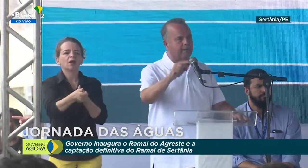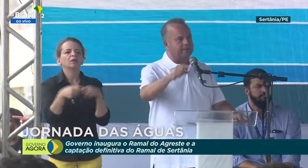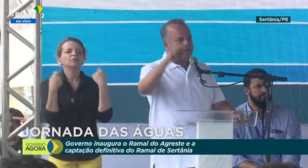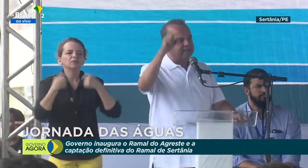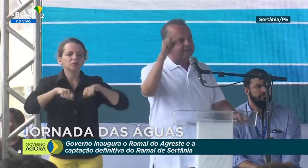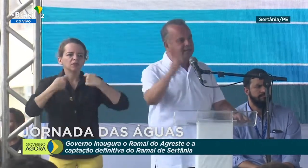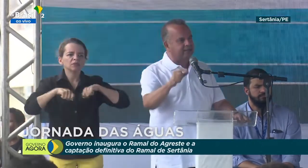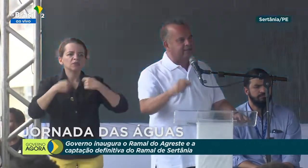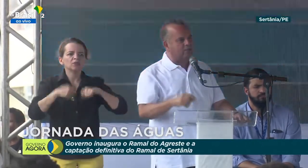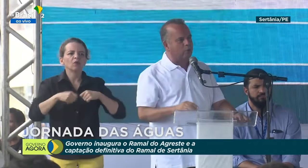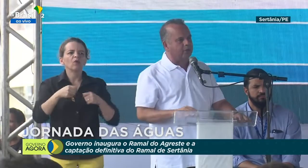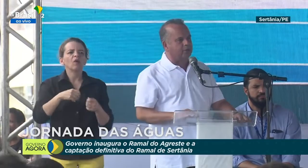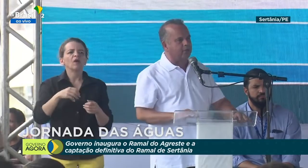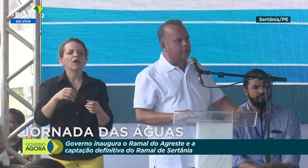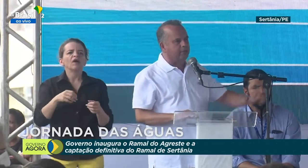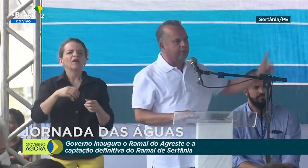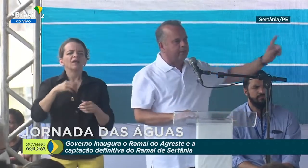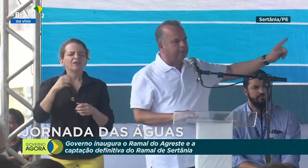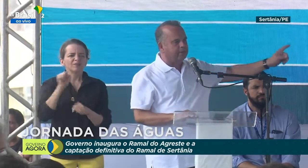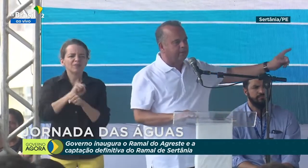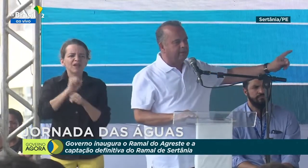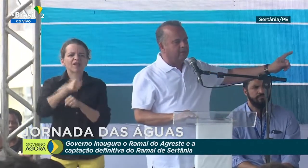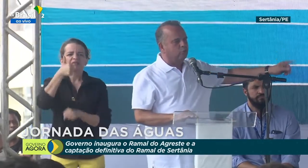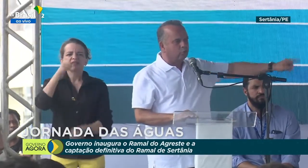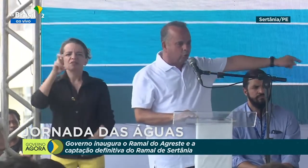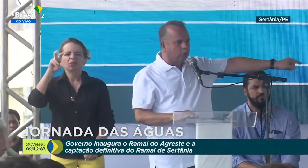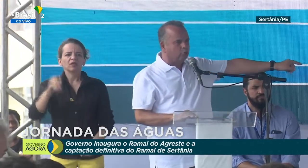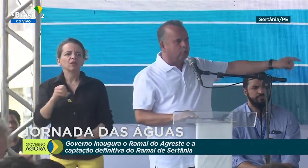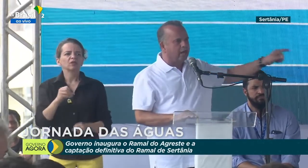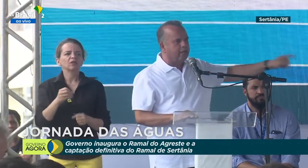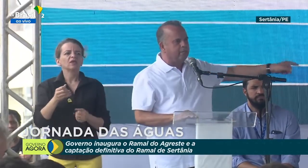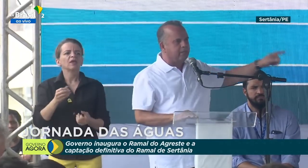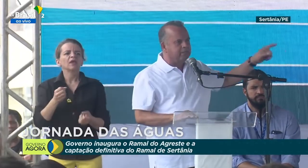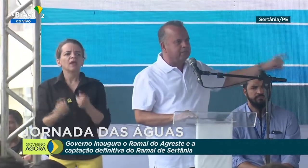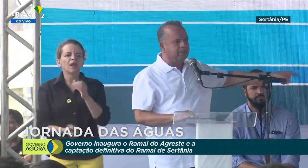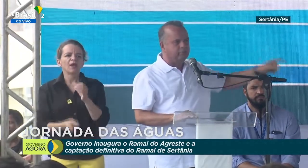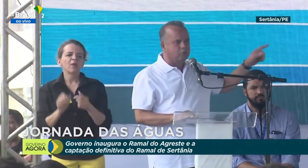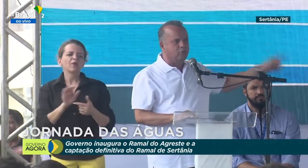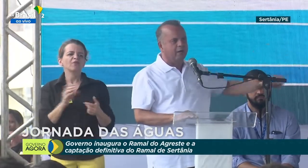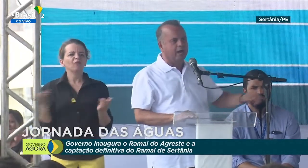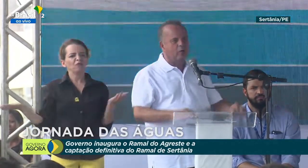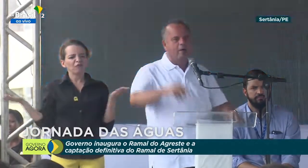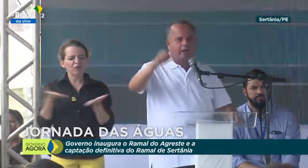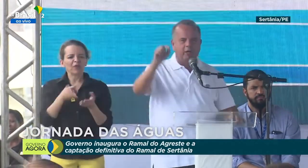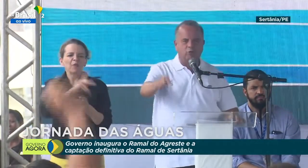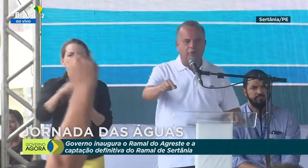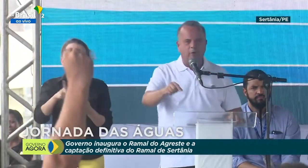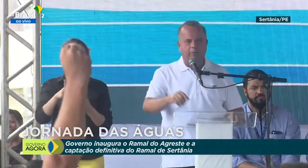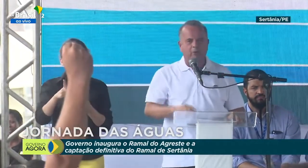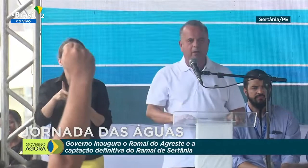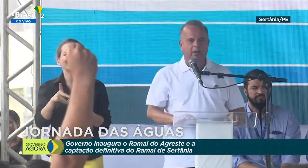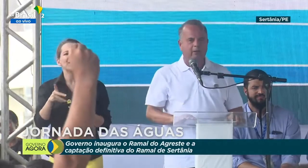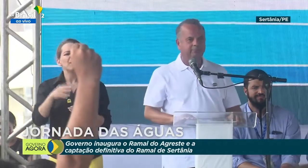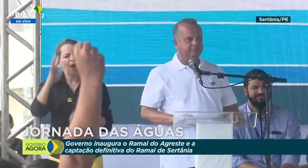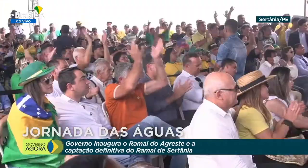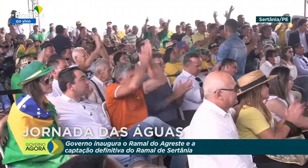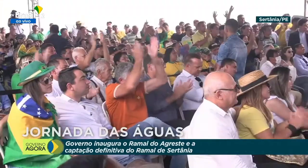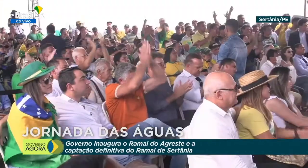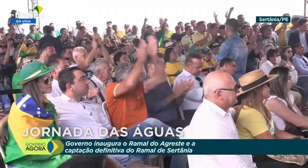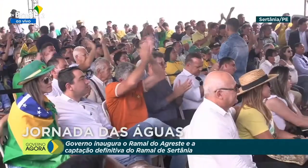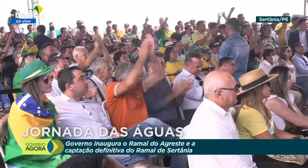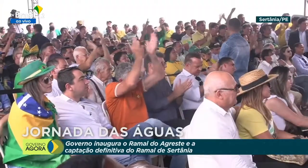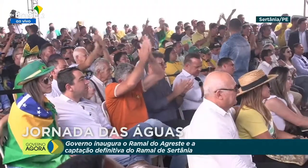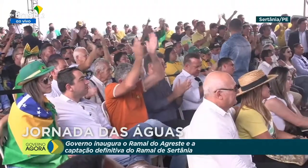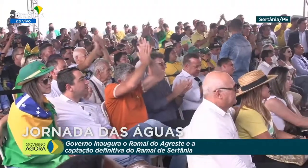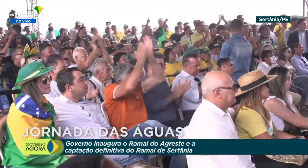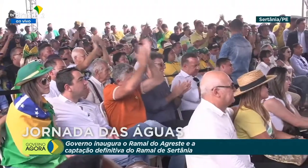Precisou passar 150 anos e aparecer o doido do Jair Messias Bolsonaro para resolver o problema.